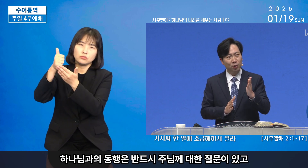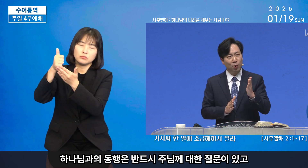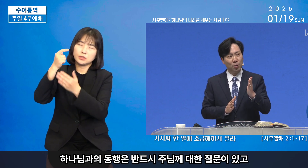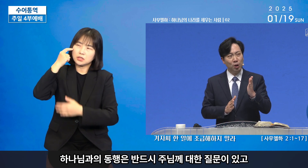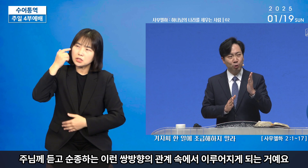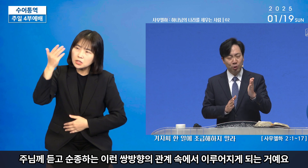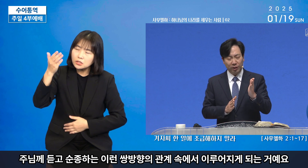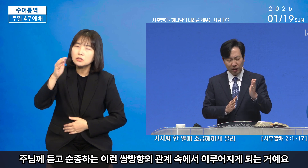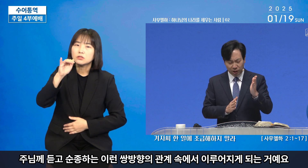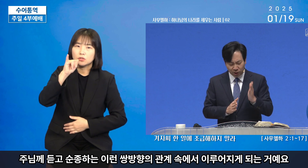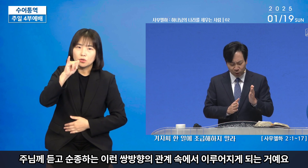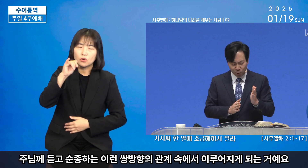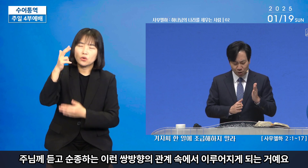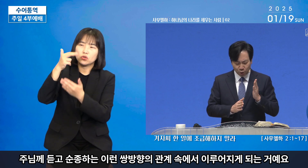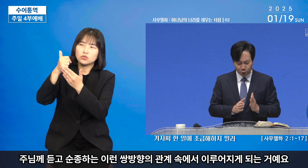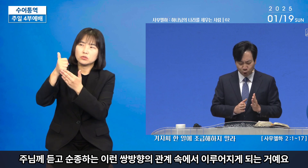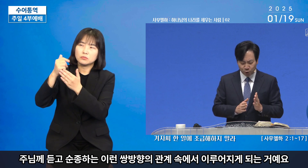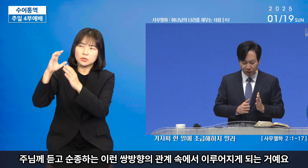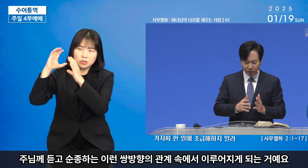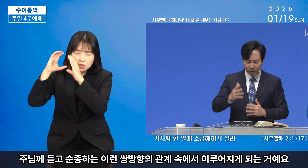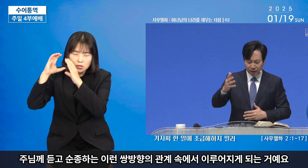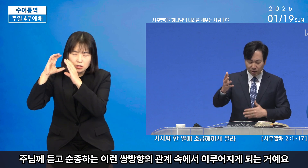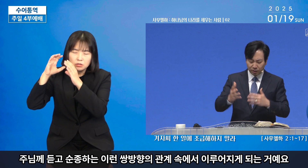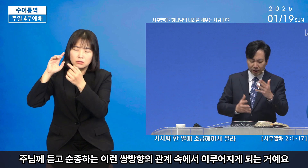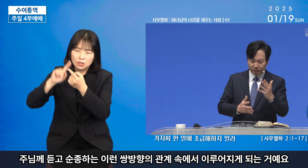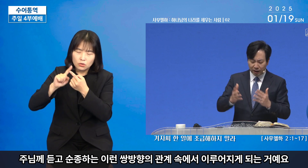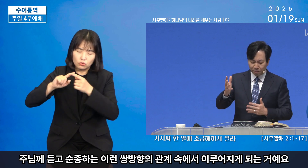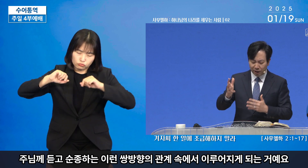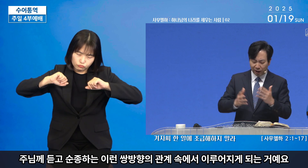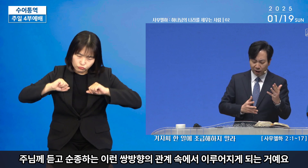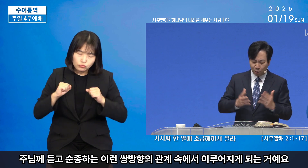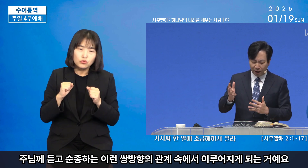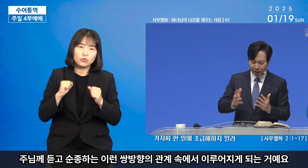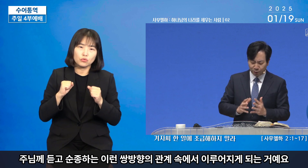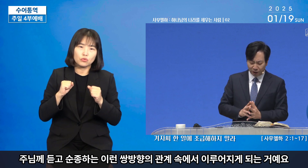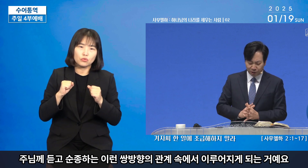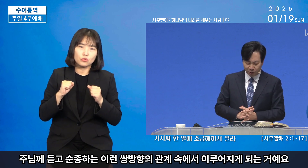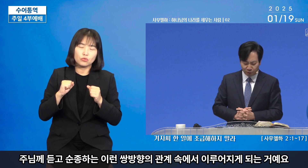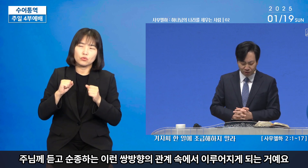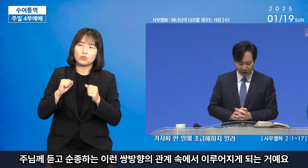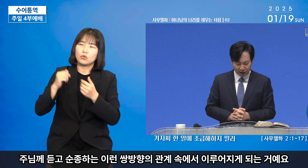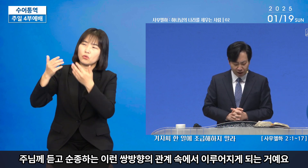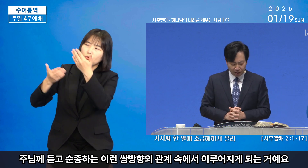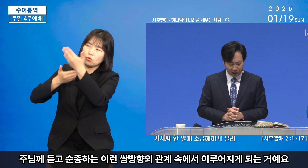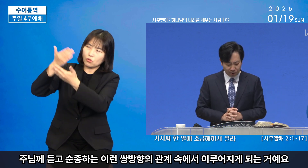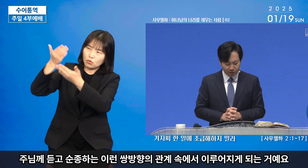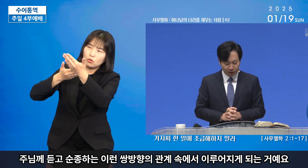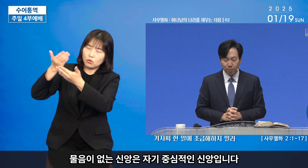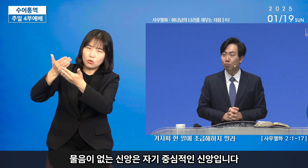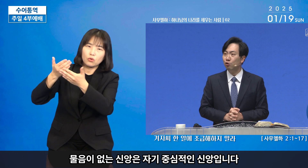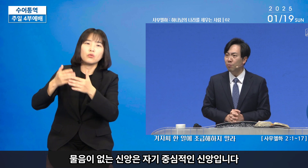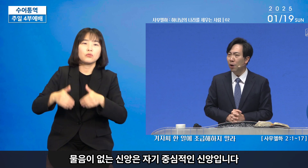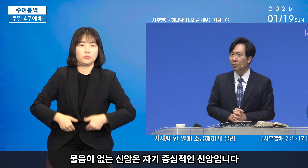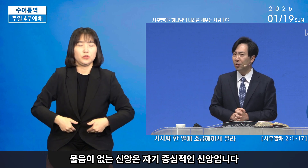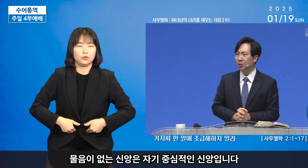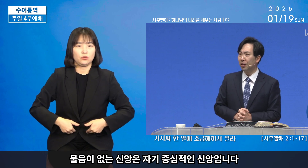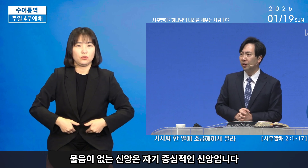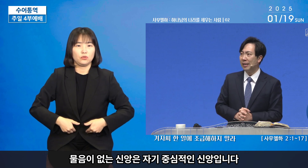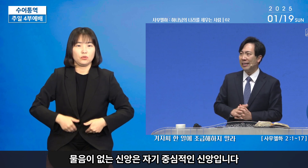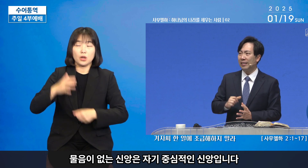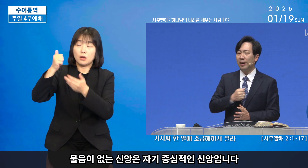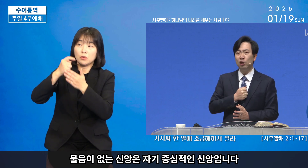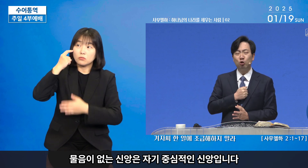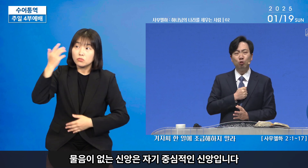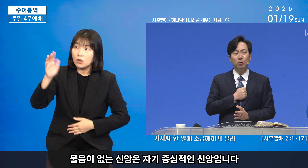질문이 있고 주님께 듣고 순종하는 이런 쌍방향의 관계 속에서 이루어지게 되는 거예요. 물음이 없는